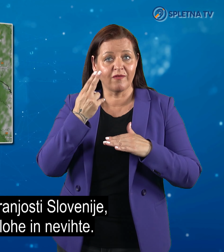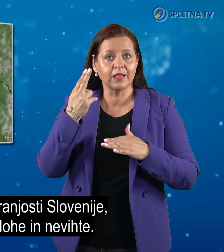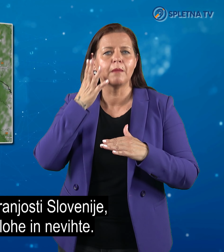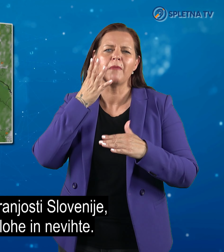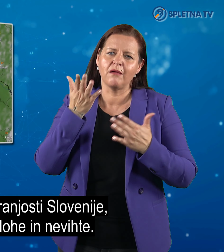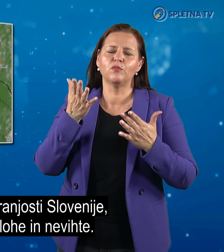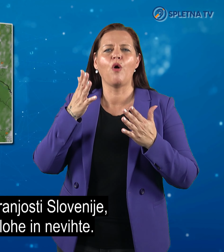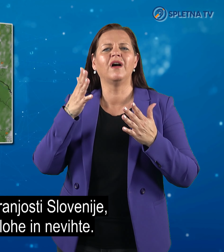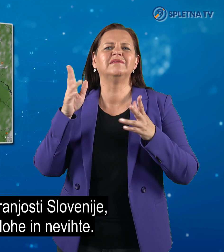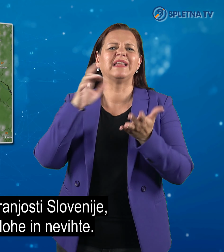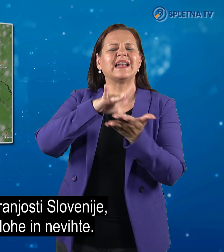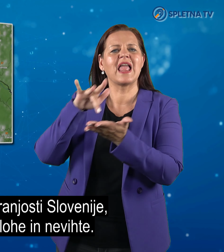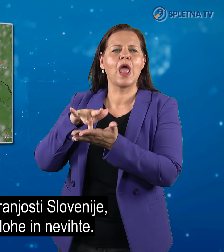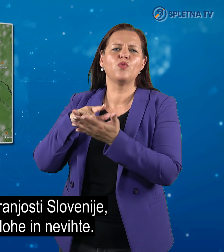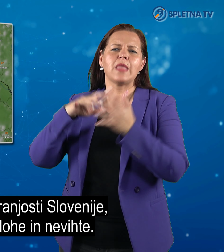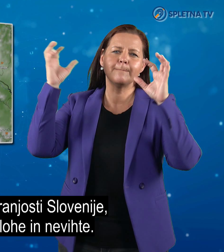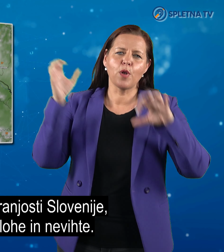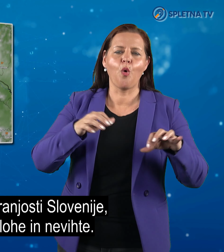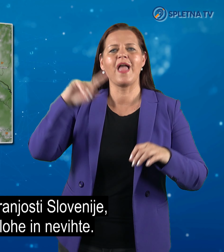plohe in nevihte.